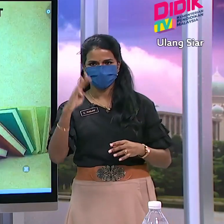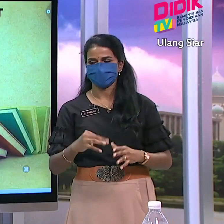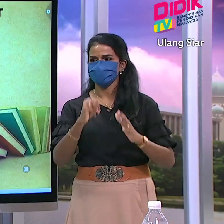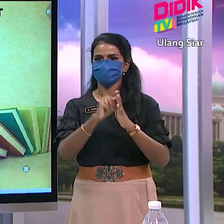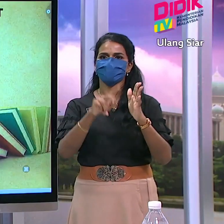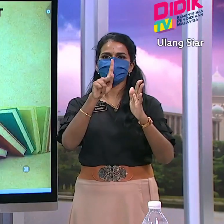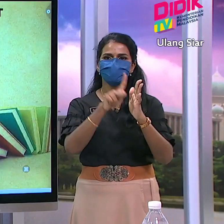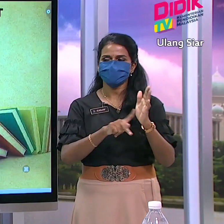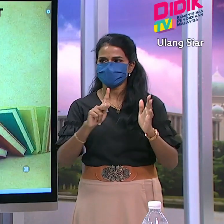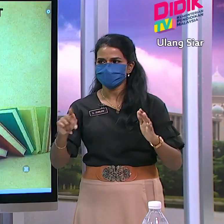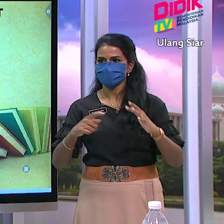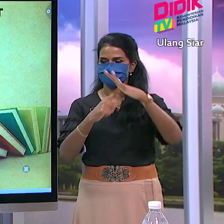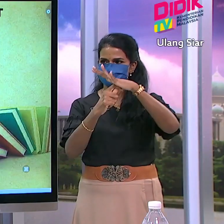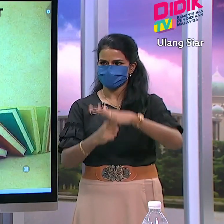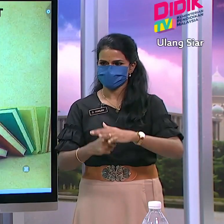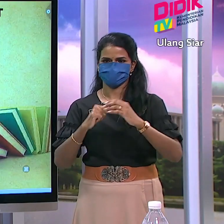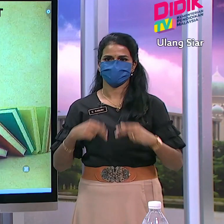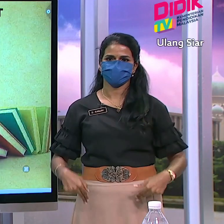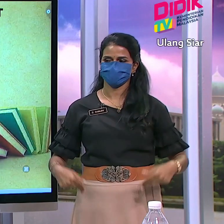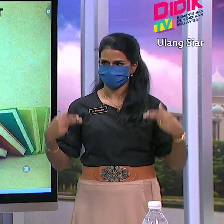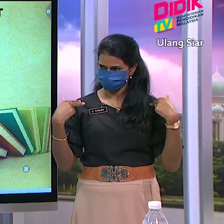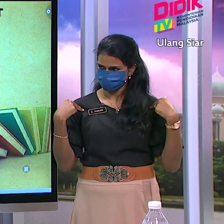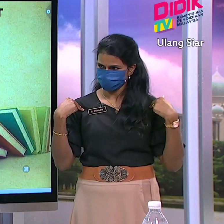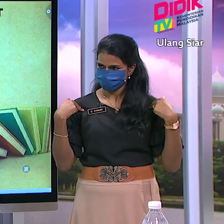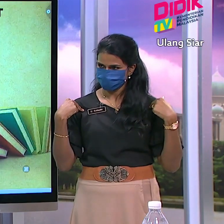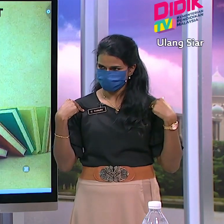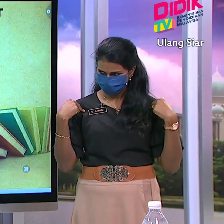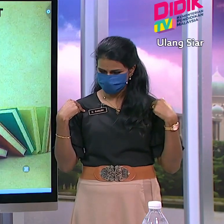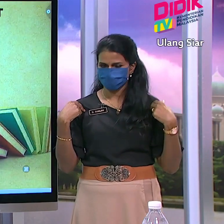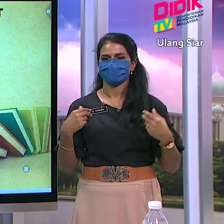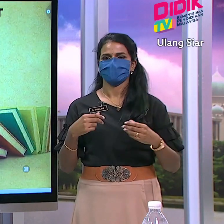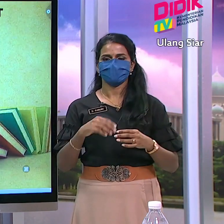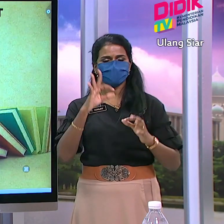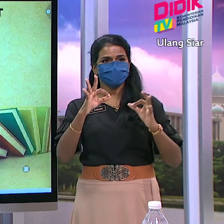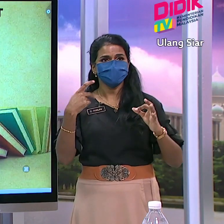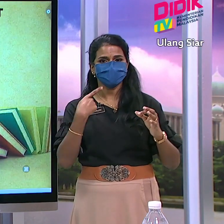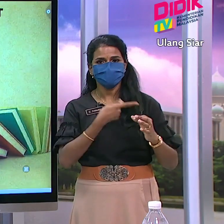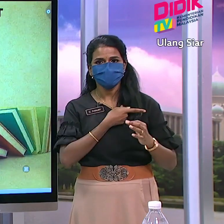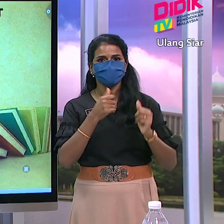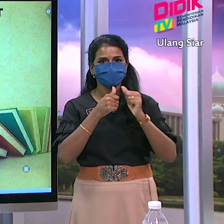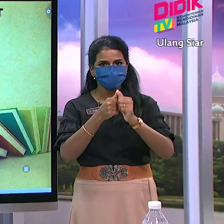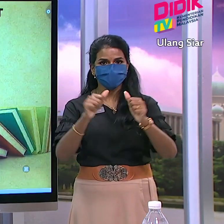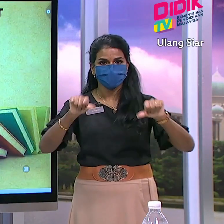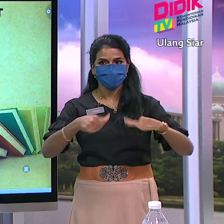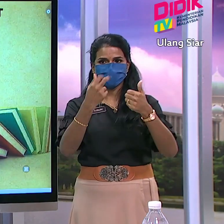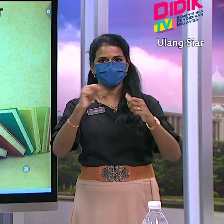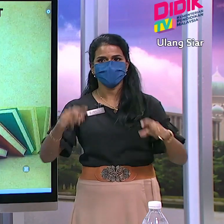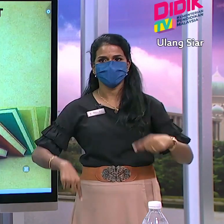adalah mengurangkan stres hidup. Okey. Okey, kalau kita ikut amalan